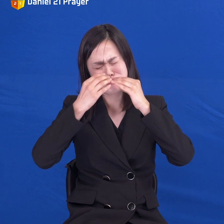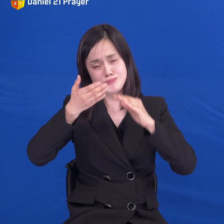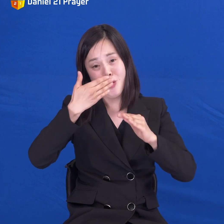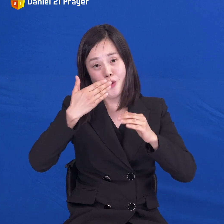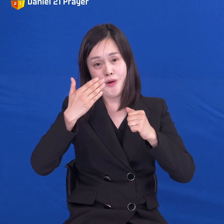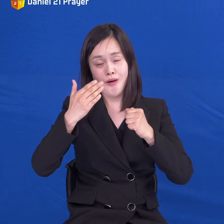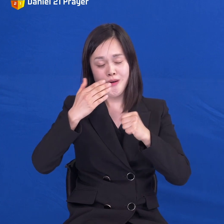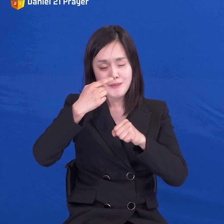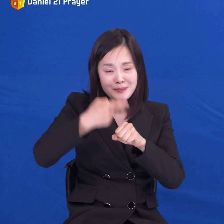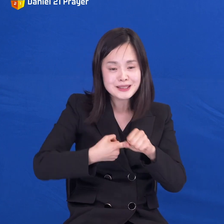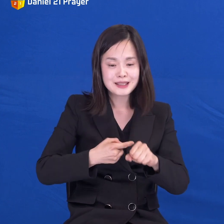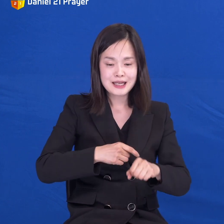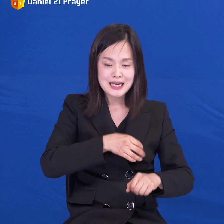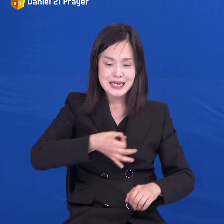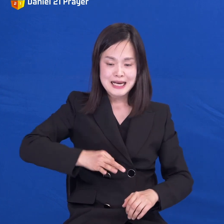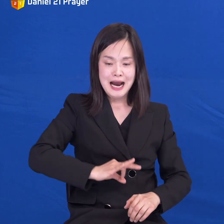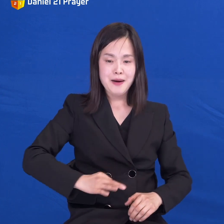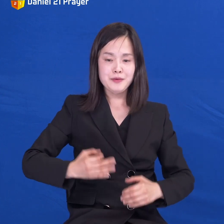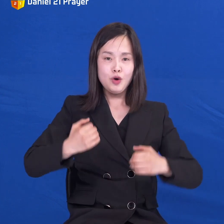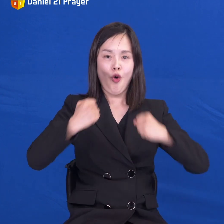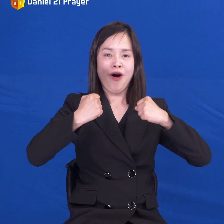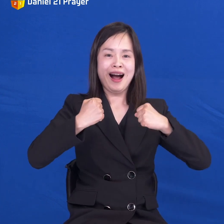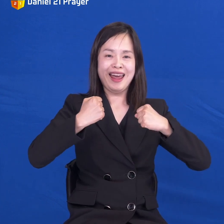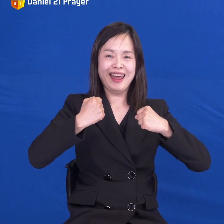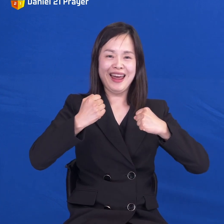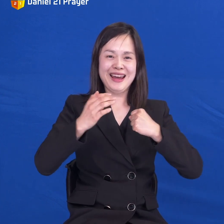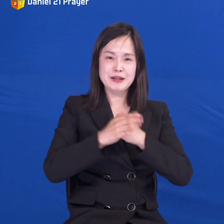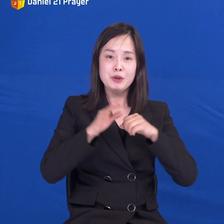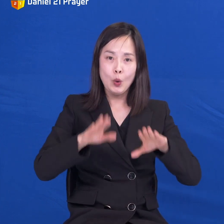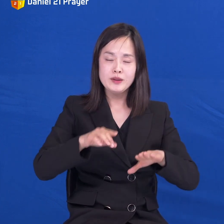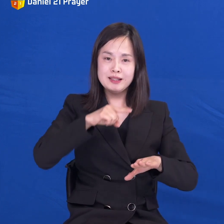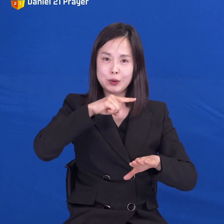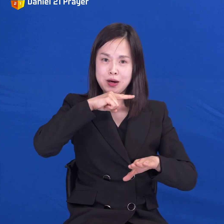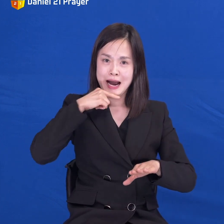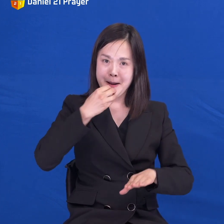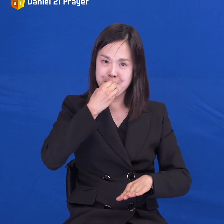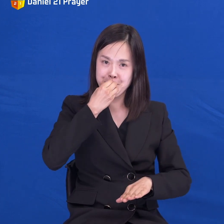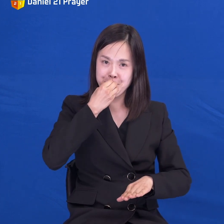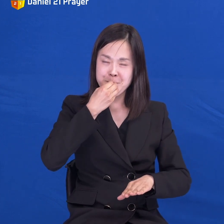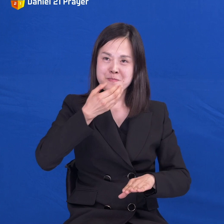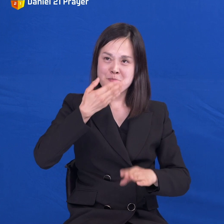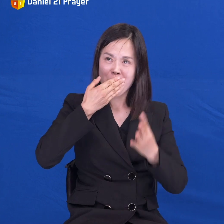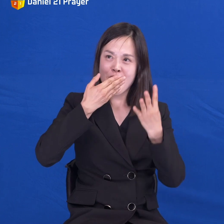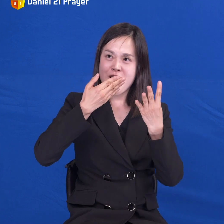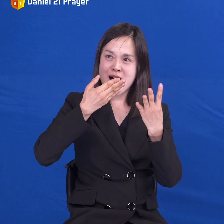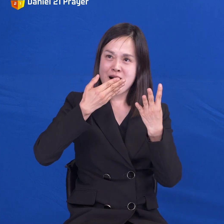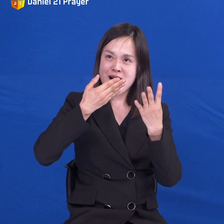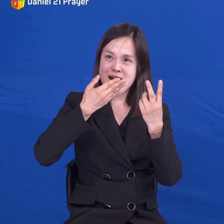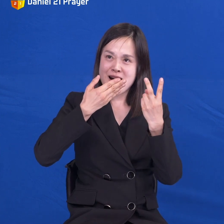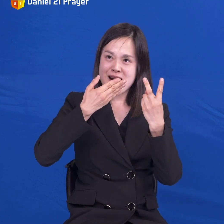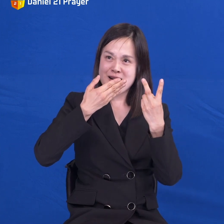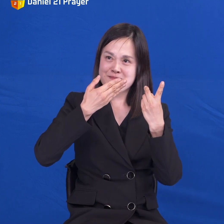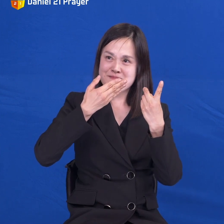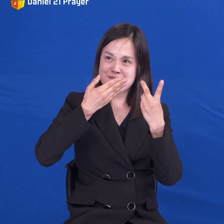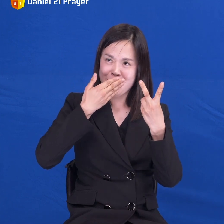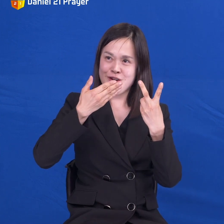그래서 저 오늘도 감 3끼 먹었습니다. 아침, 점심, 저녁 감하고 떡하고 짬뽕해서